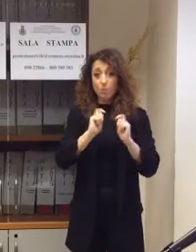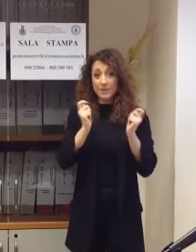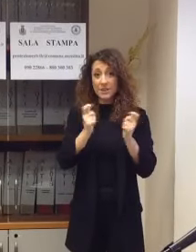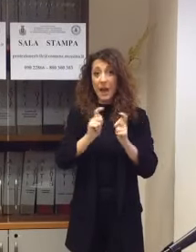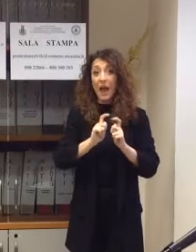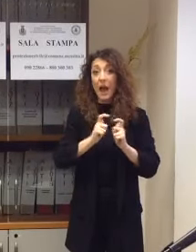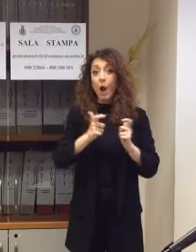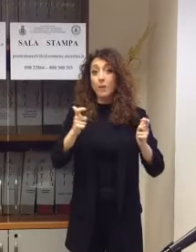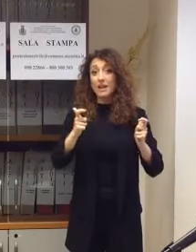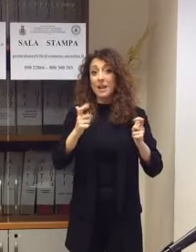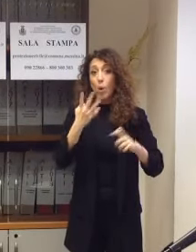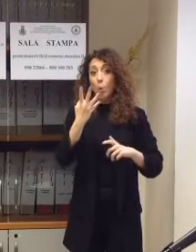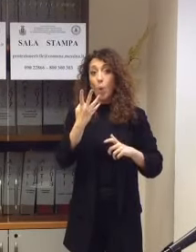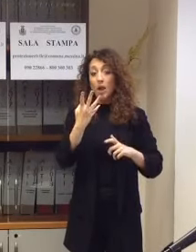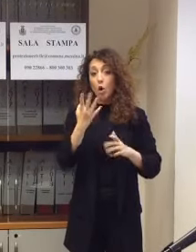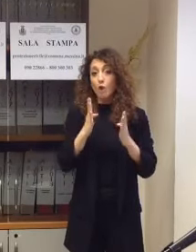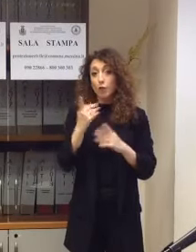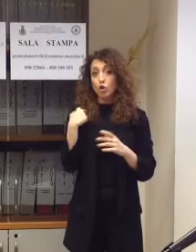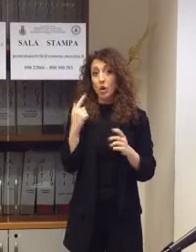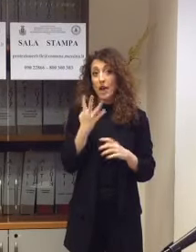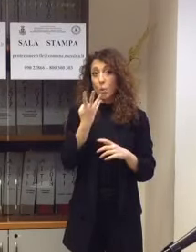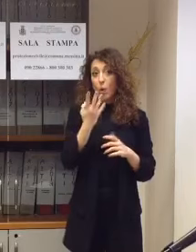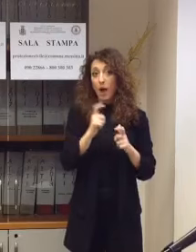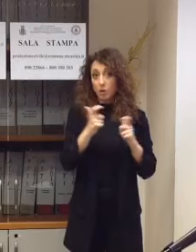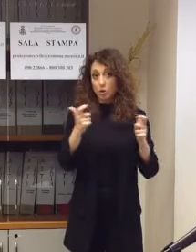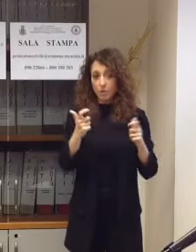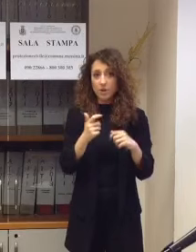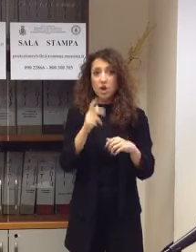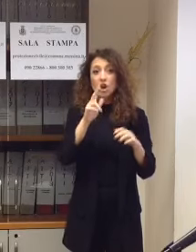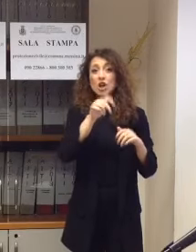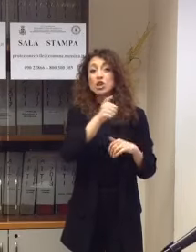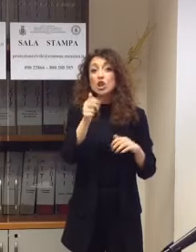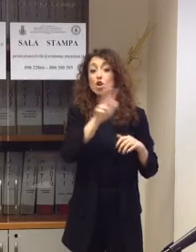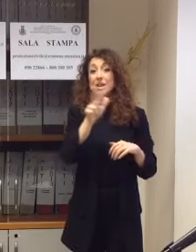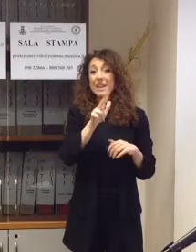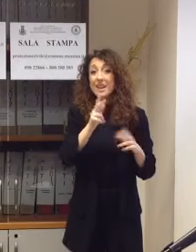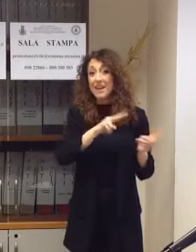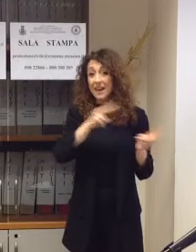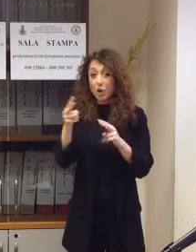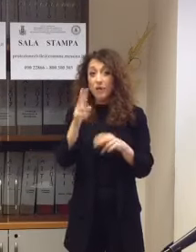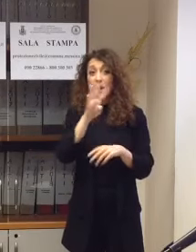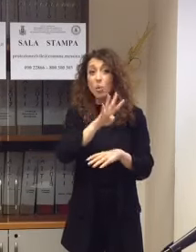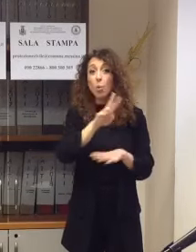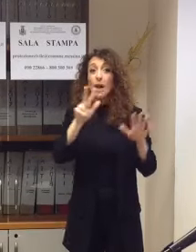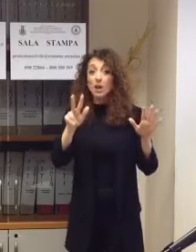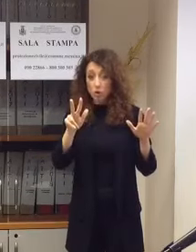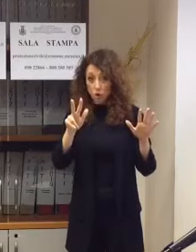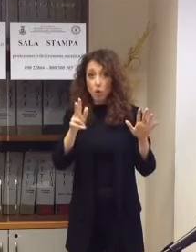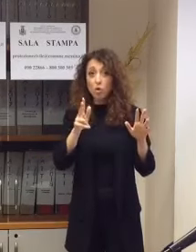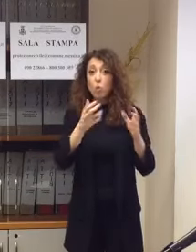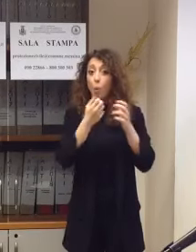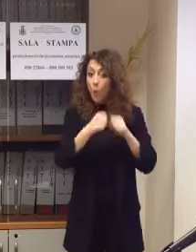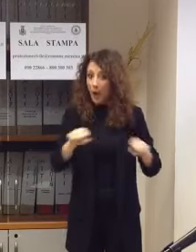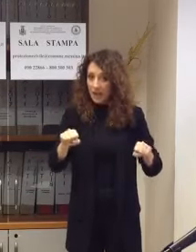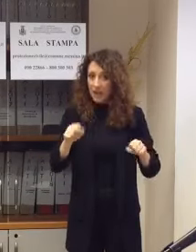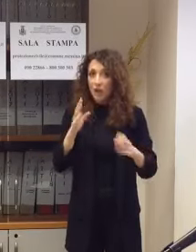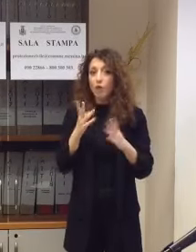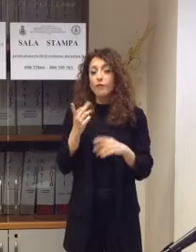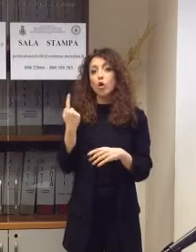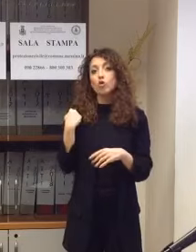4 rispetto a ieri. 133 sono i ricoveri, 48 sono i guariti, quindi 2 in più rispetto a ieri.